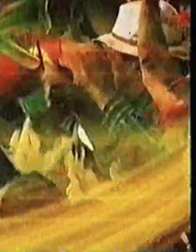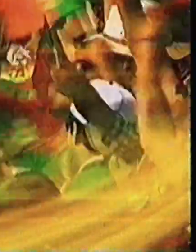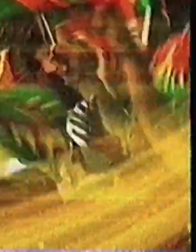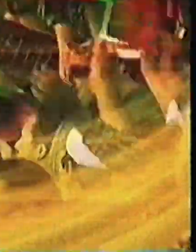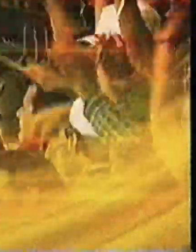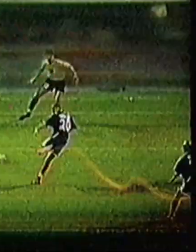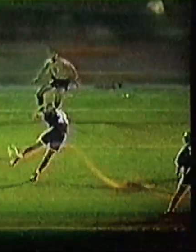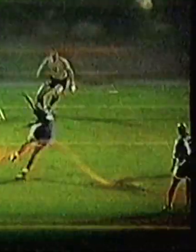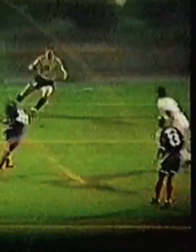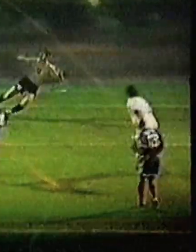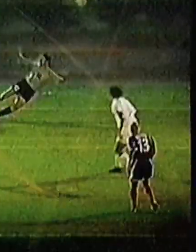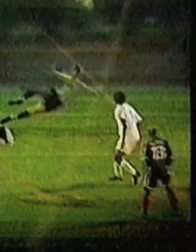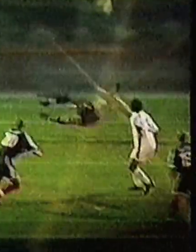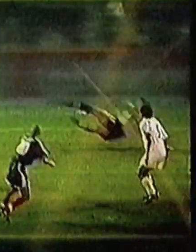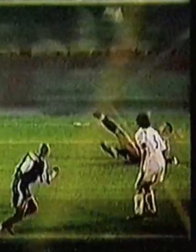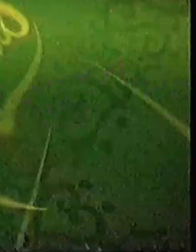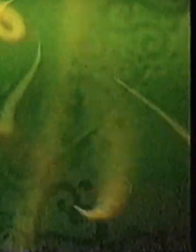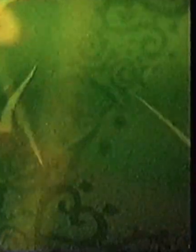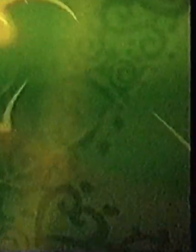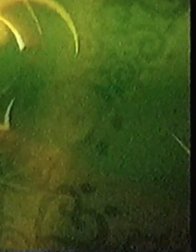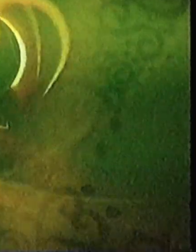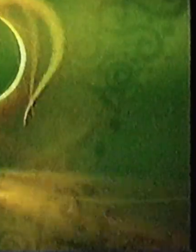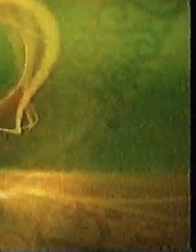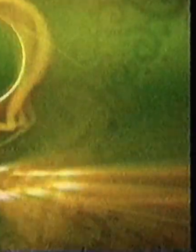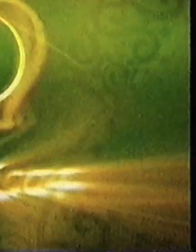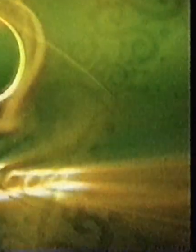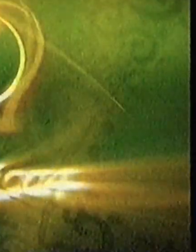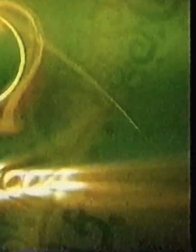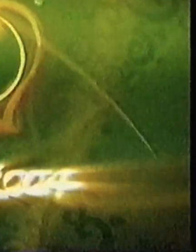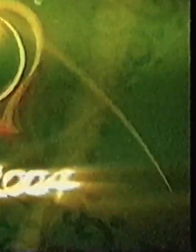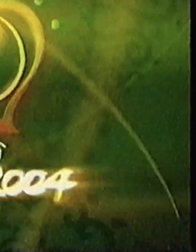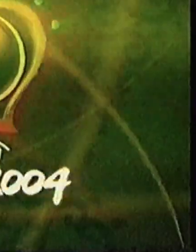Sponsor officiel de l'Euro 2004.